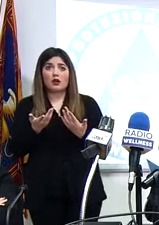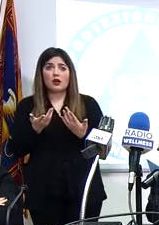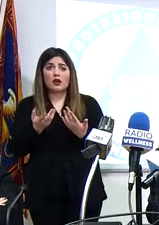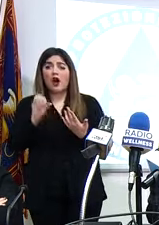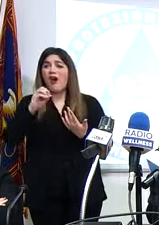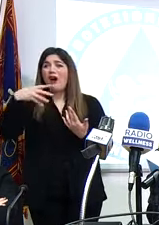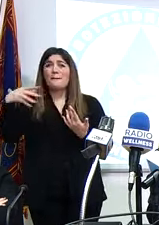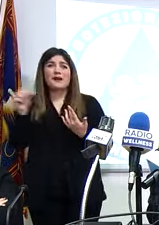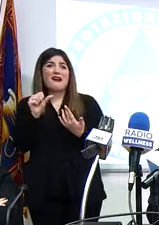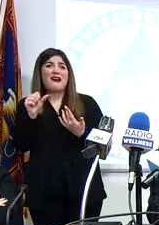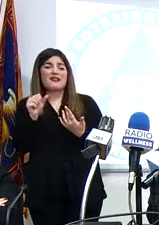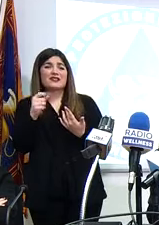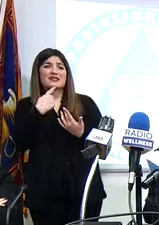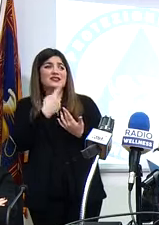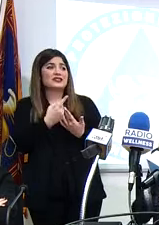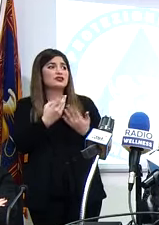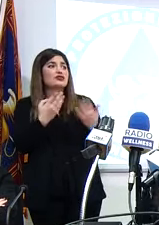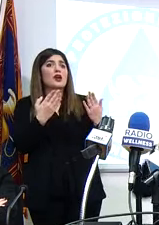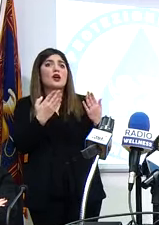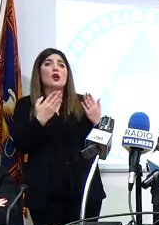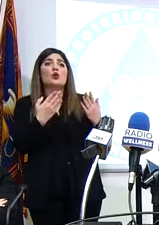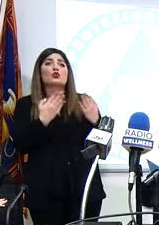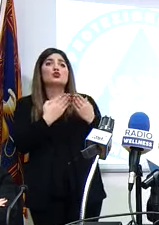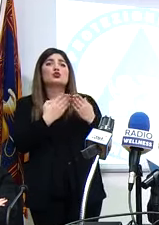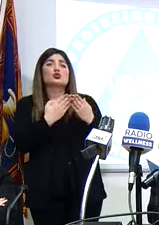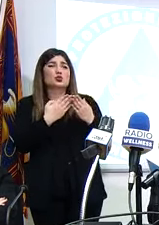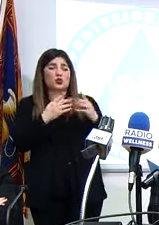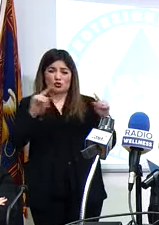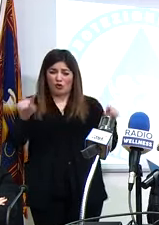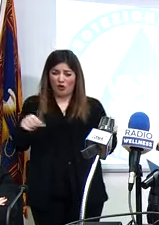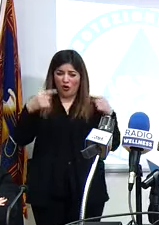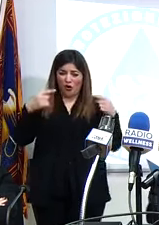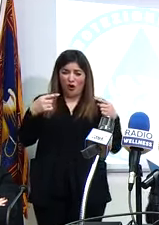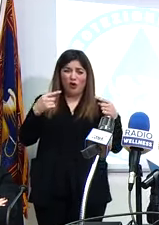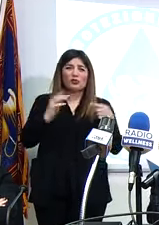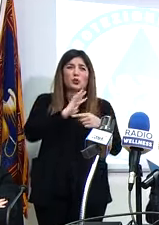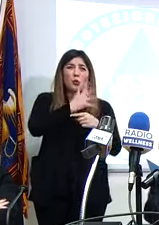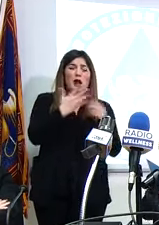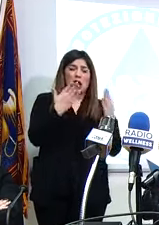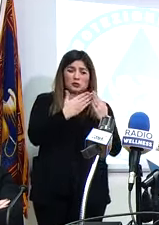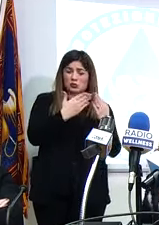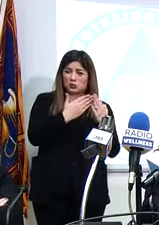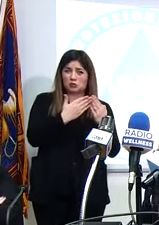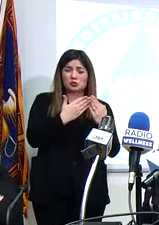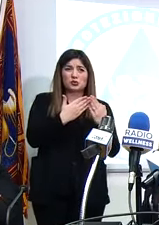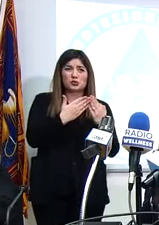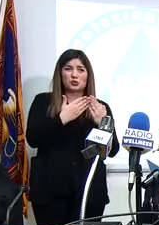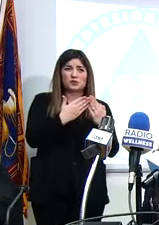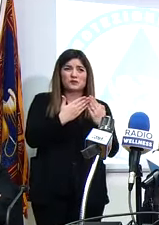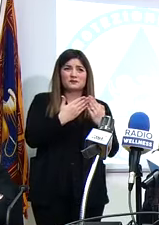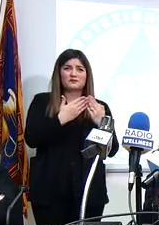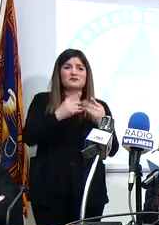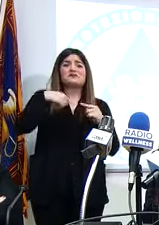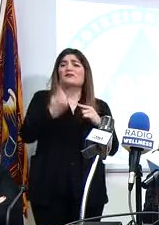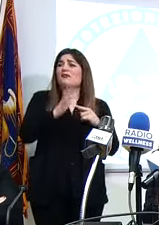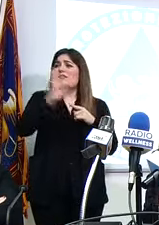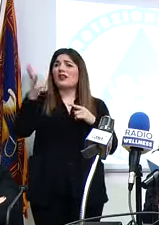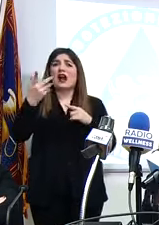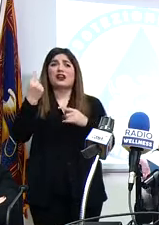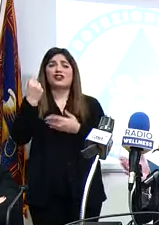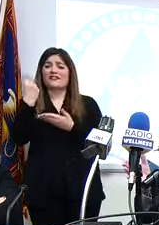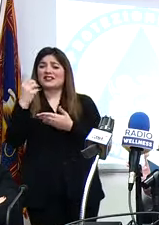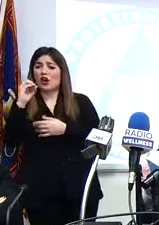ha supportato lo studio Solidarity, che va contro lo studio dell'NIH, che era in doppio cieco, mentre quello finanziato